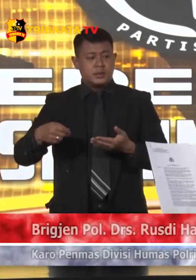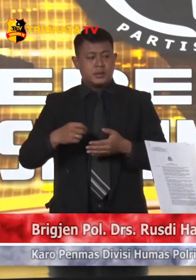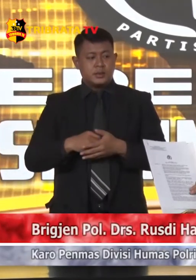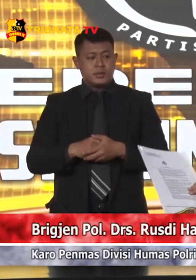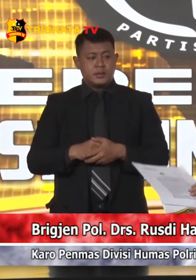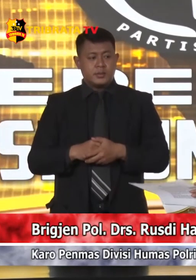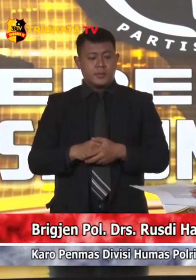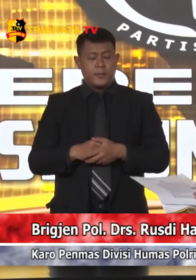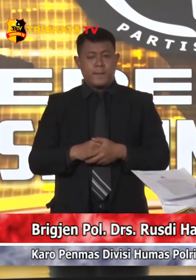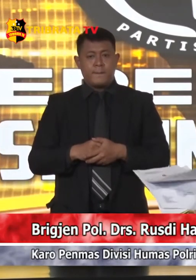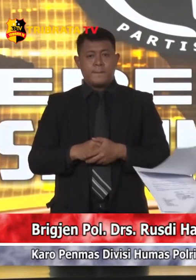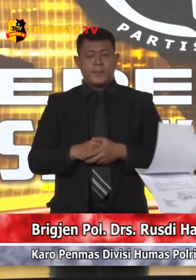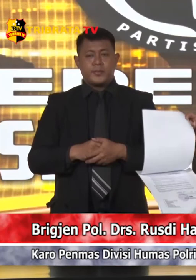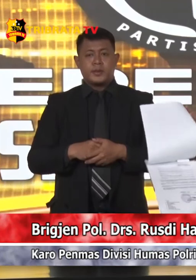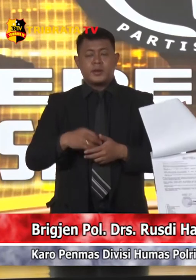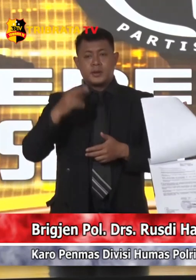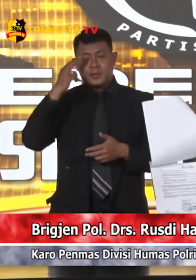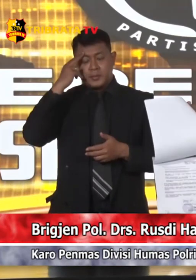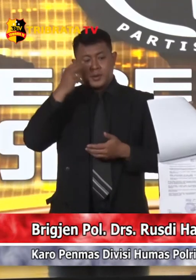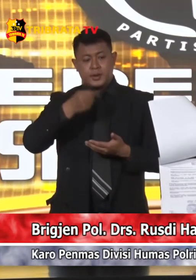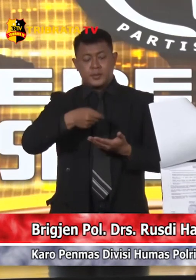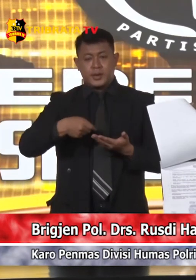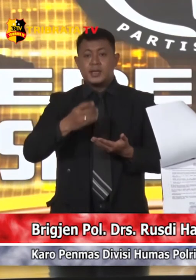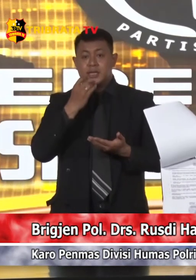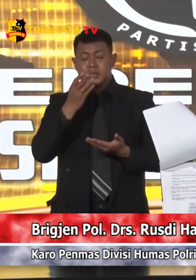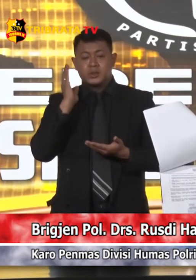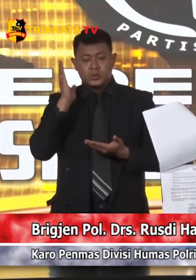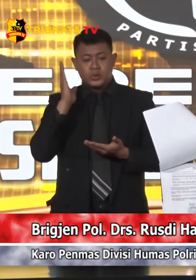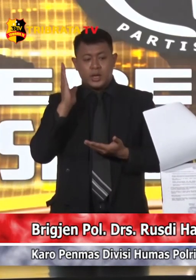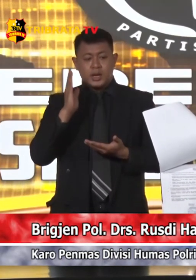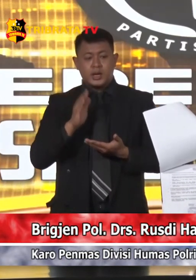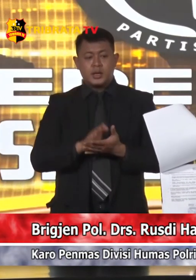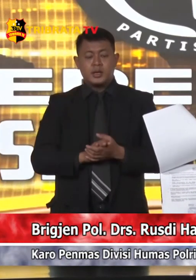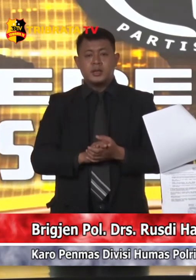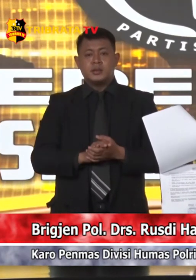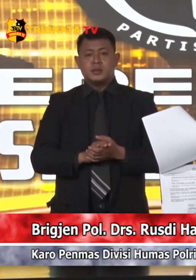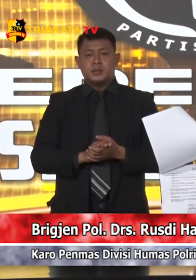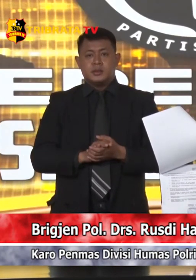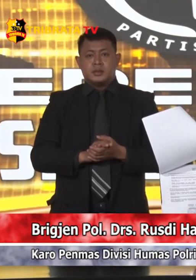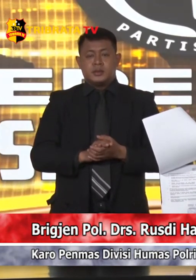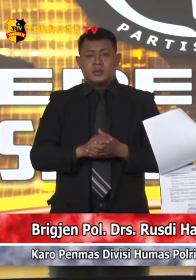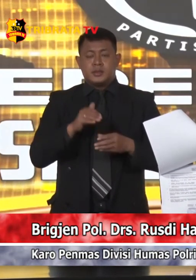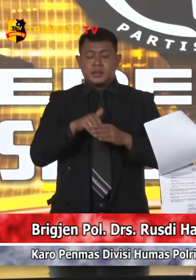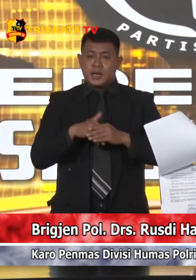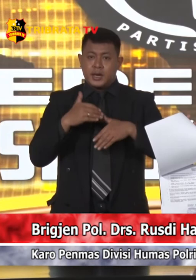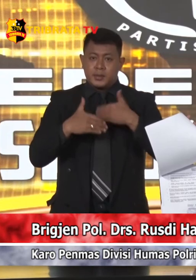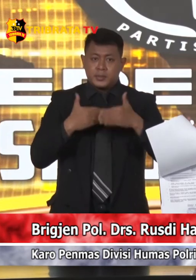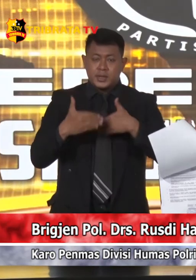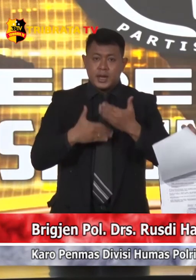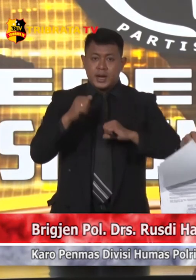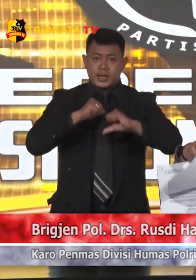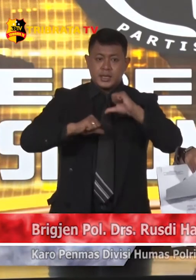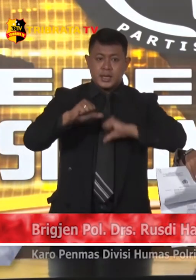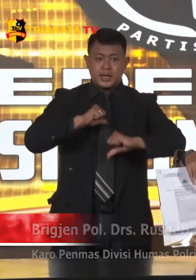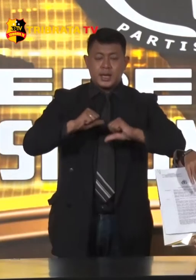Pak Kabik, ya, izinnya. Tentunya dalam penyelenggaraan